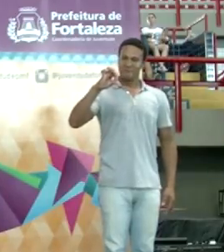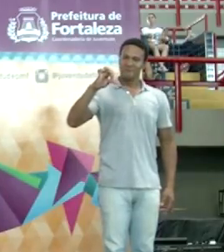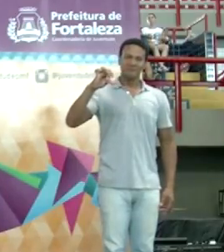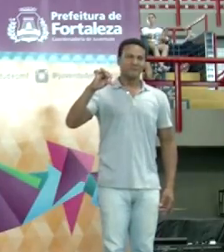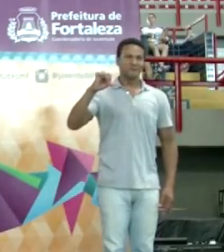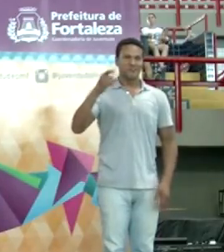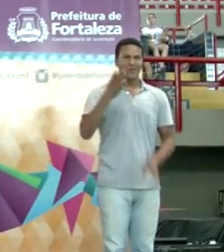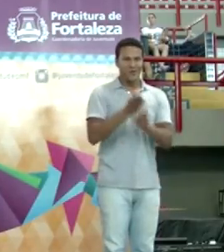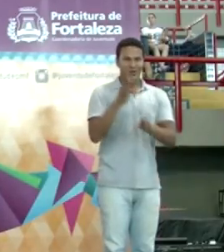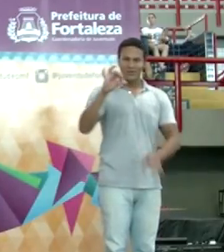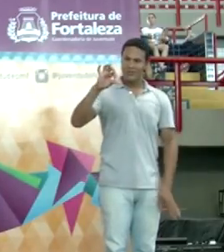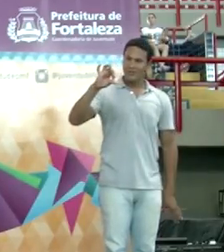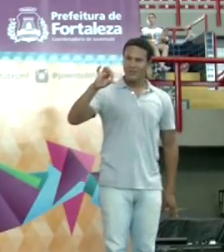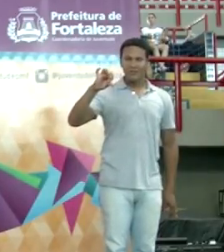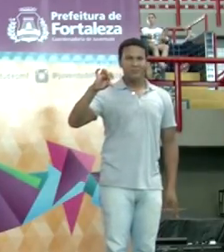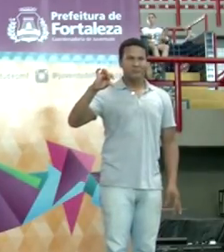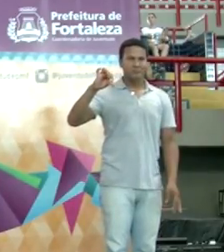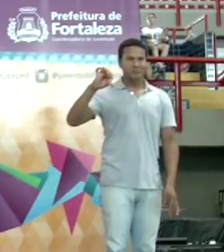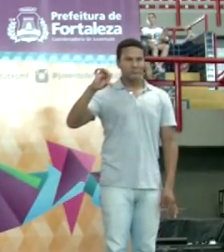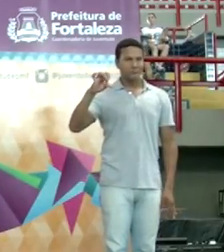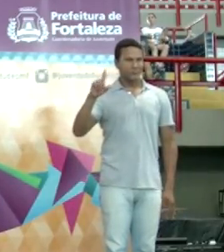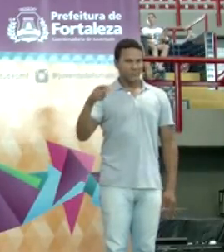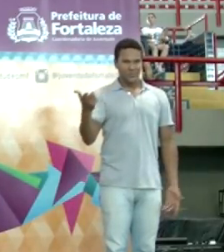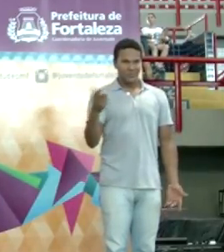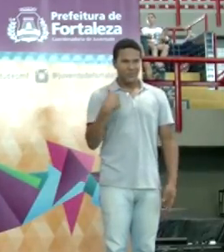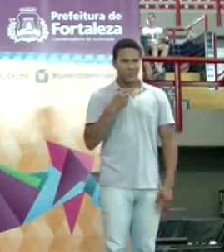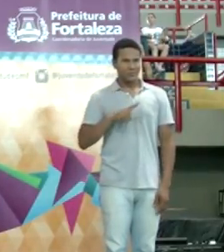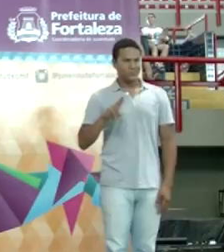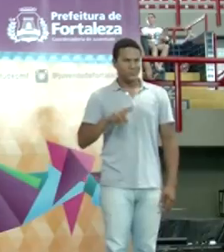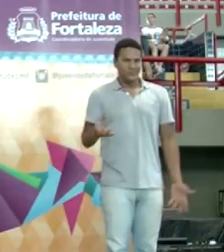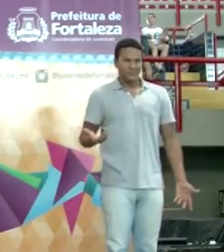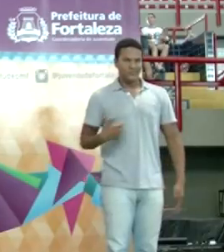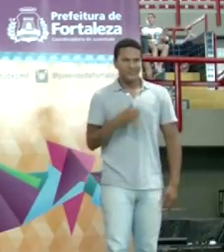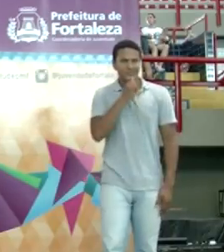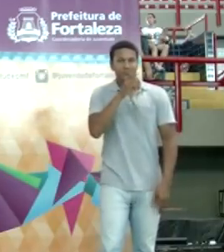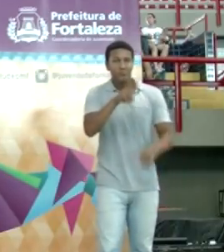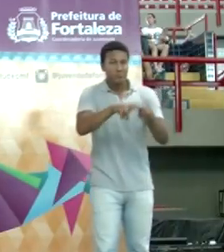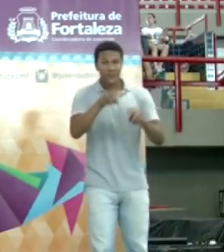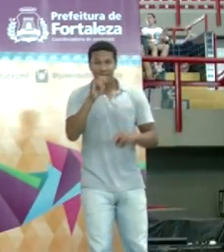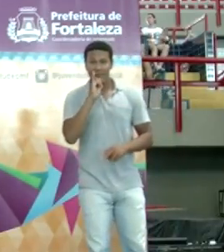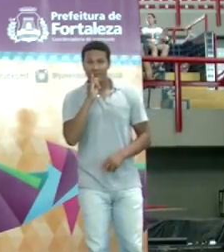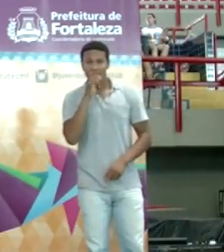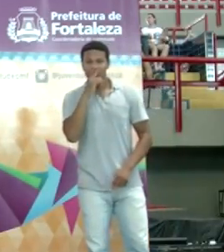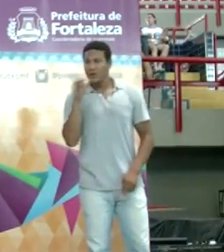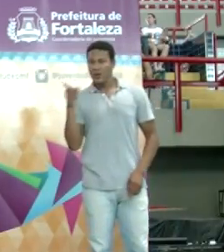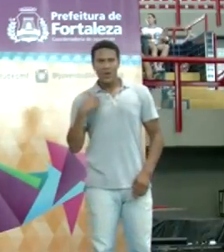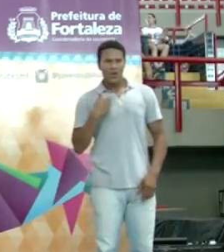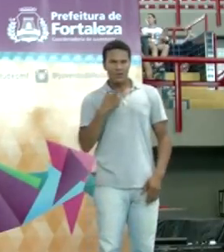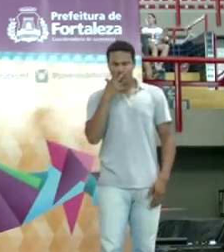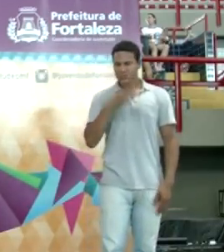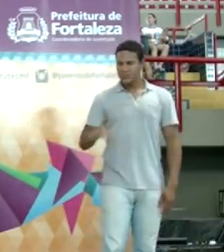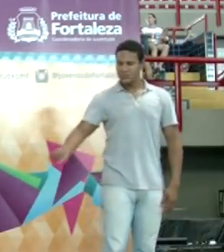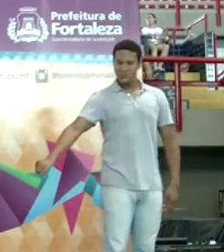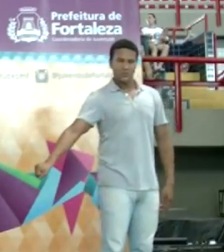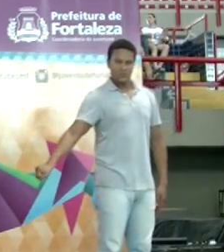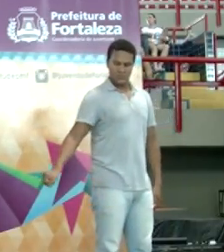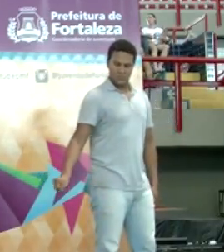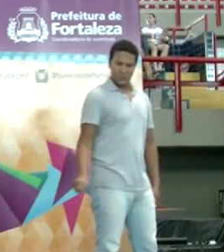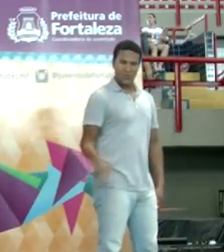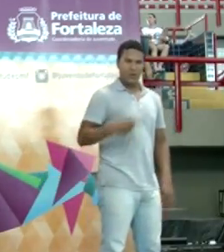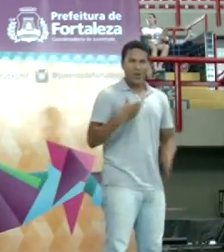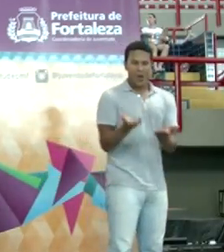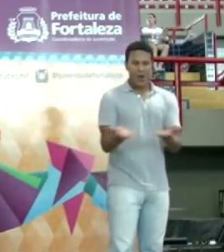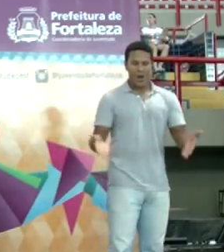para frente ou para trás? Para onde? Aí eu estou puxando uma caixa, a força de atrito na